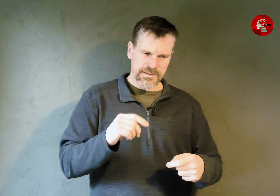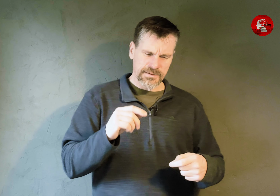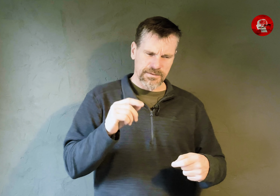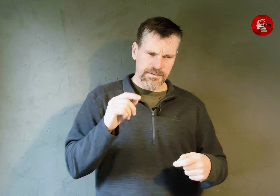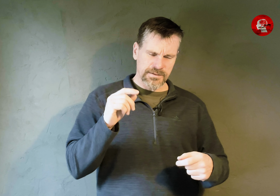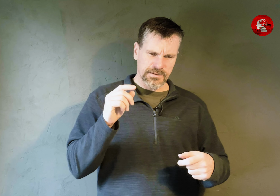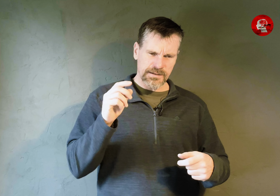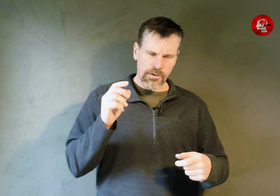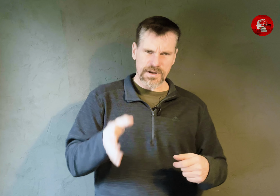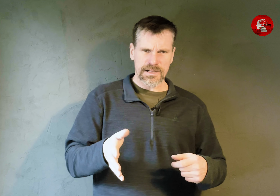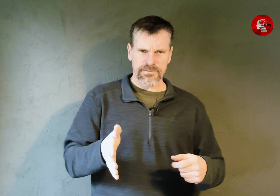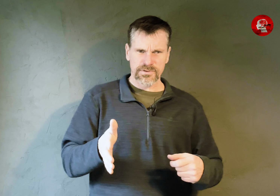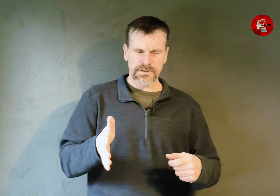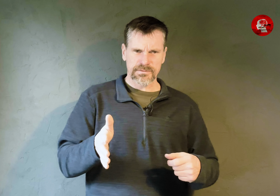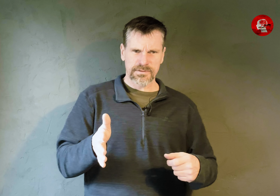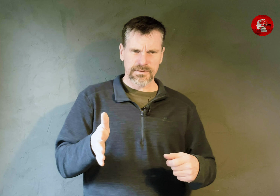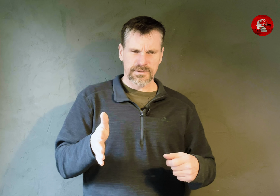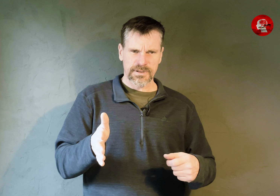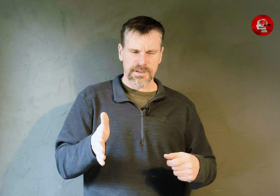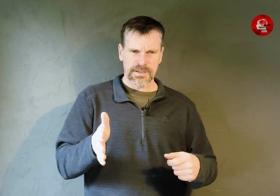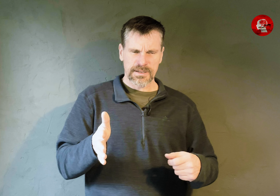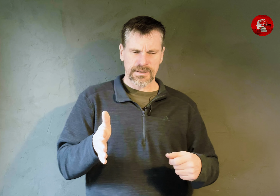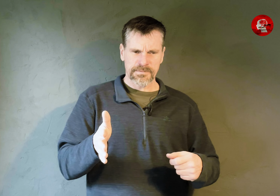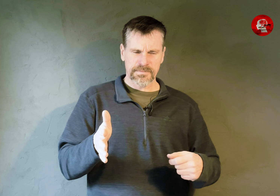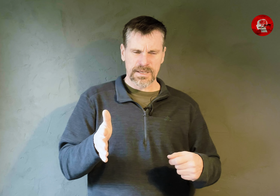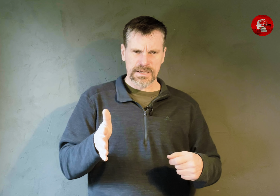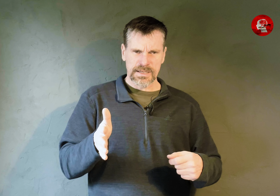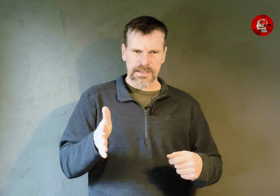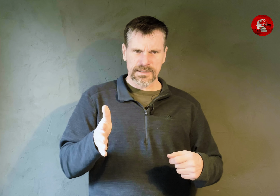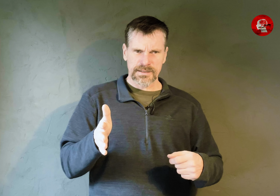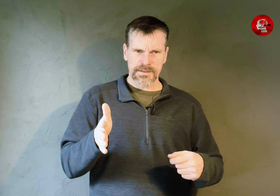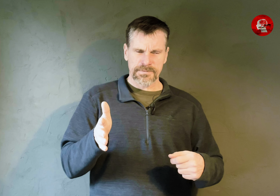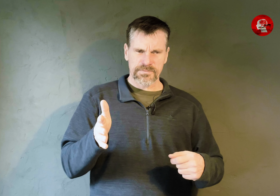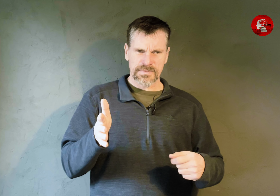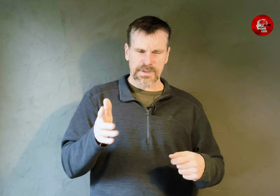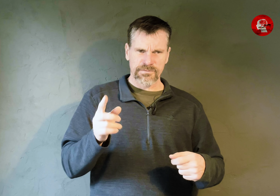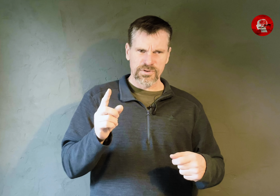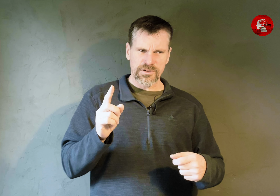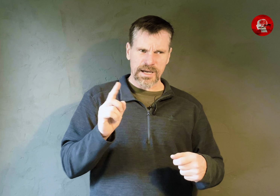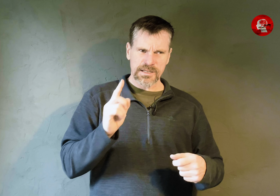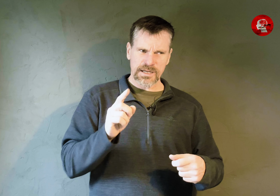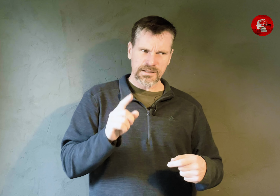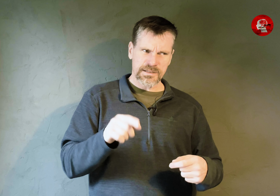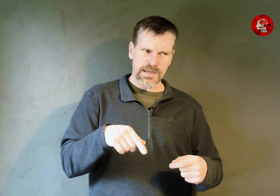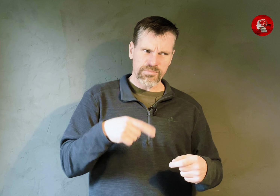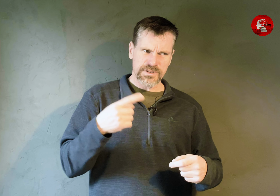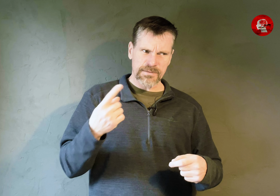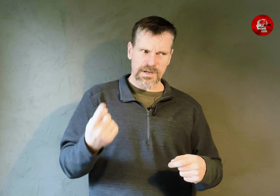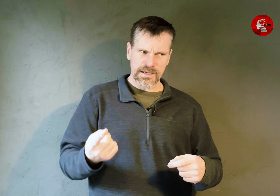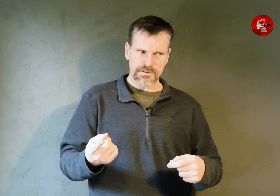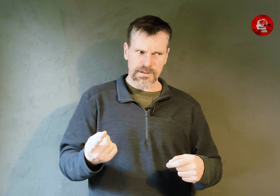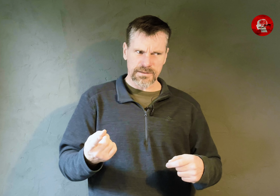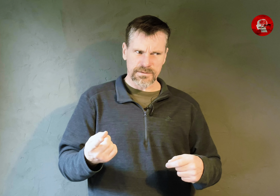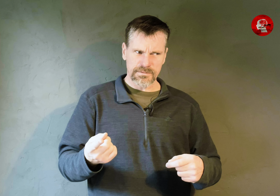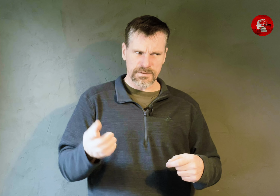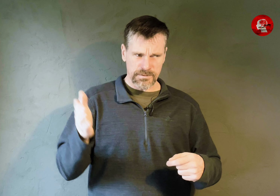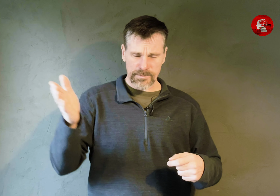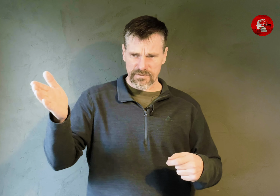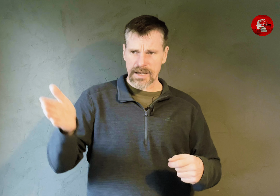aufgehalten wird ja dann würde doch eine kette die zehn prozent mehr leistung hat und so damit werben